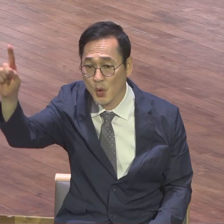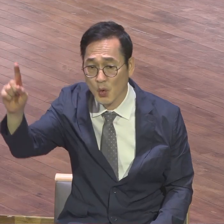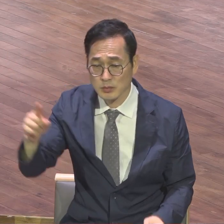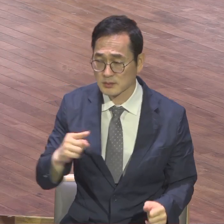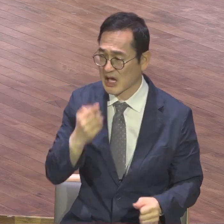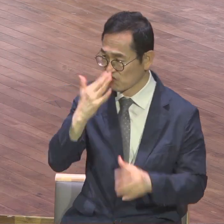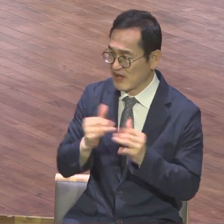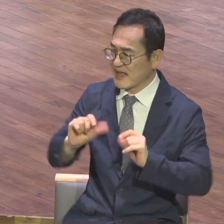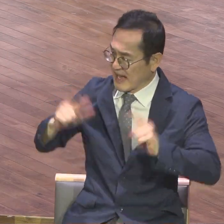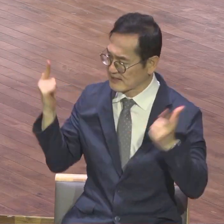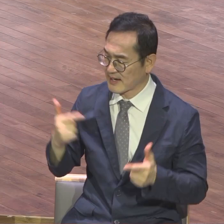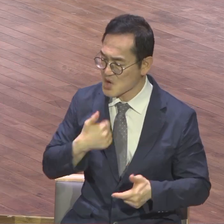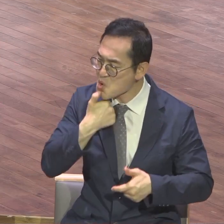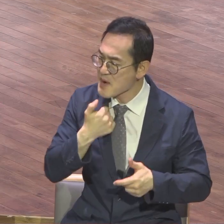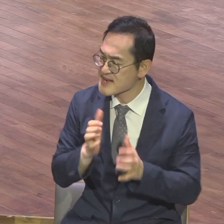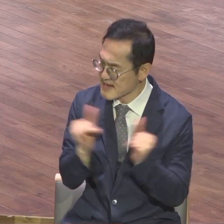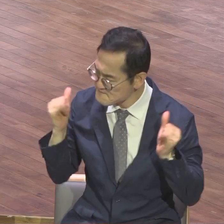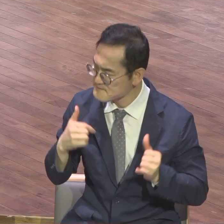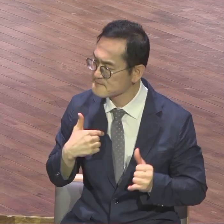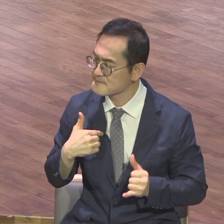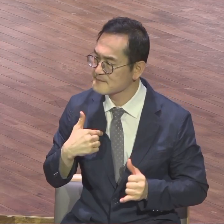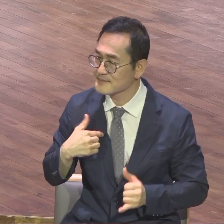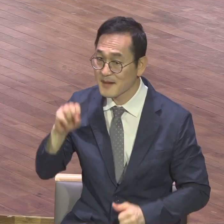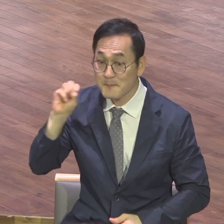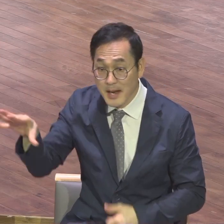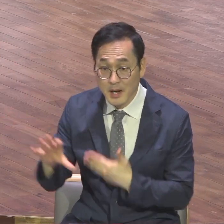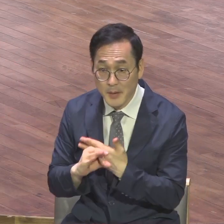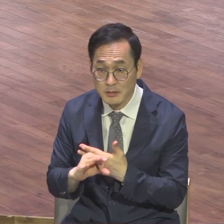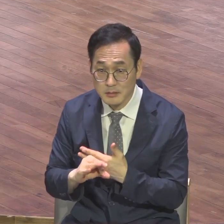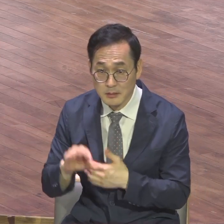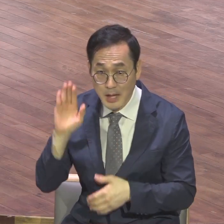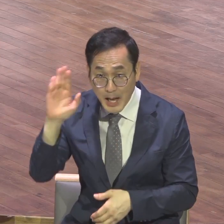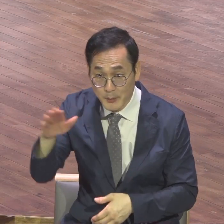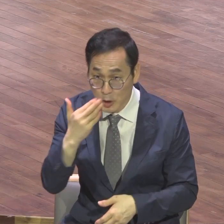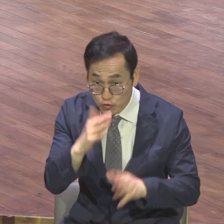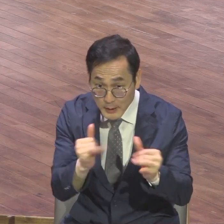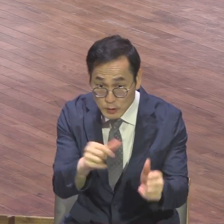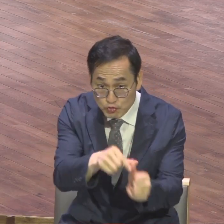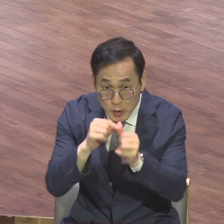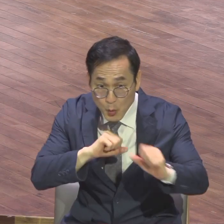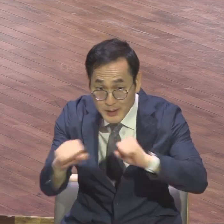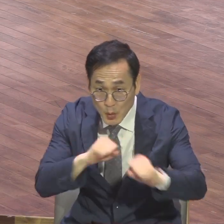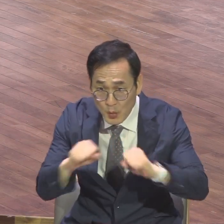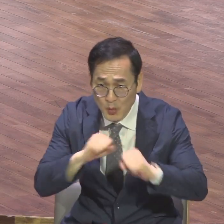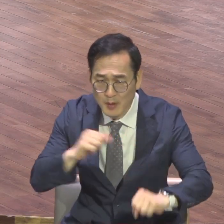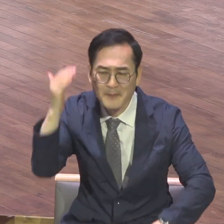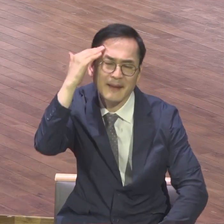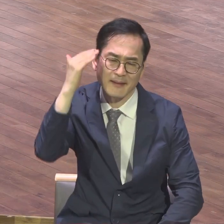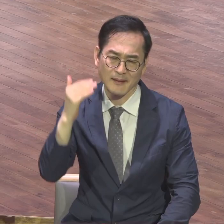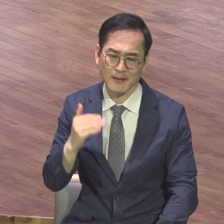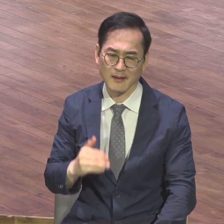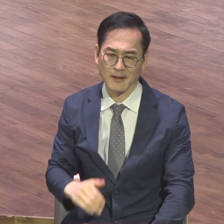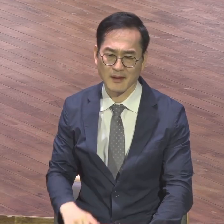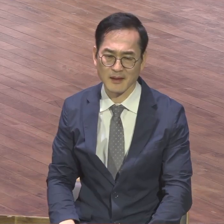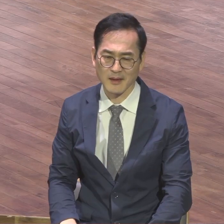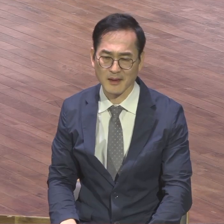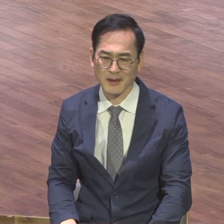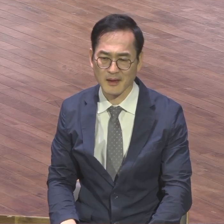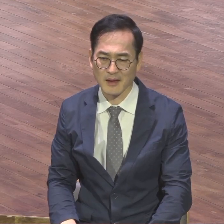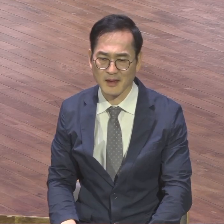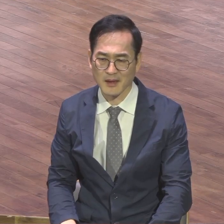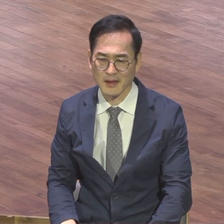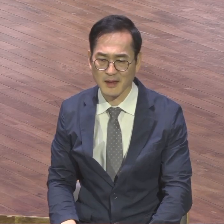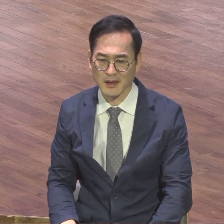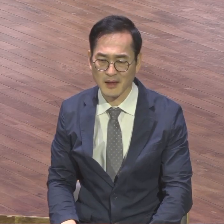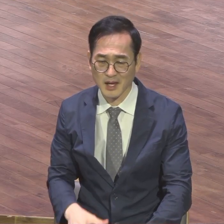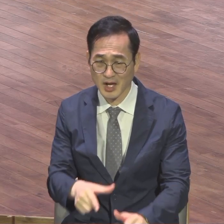유대인이 아니다. 로마 시민권자를 바뀌어버리면 앞으로 유대인 구원 사역을 하는데 방해가 되잖아요. 유대인